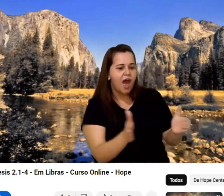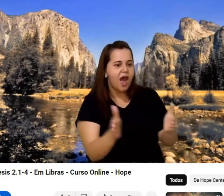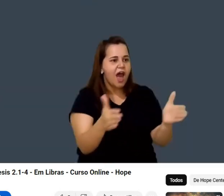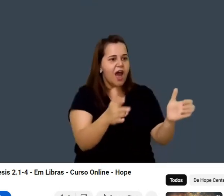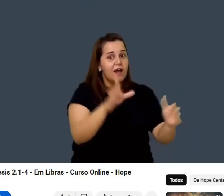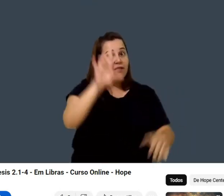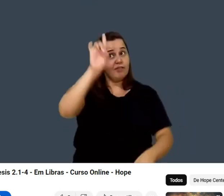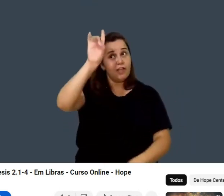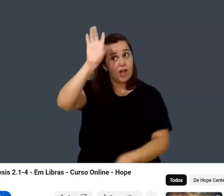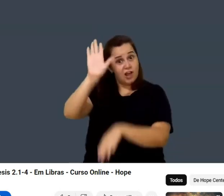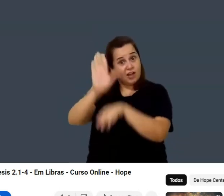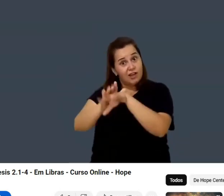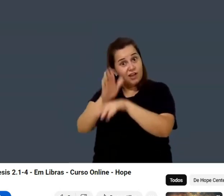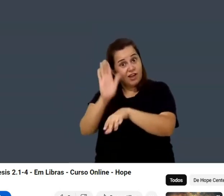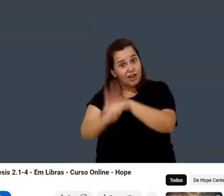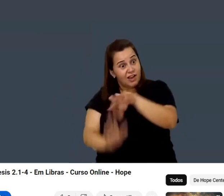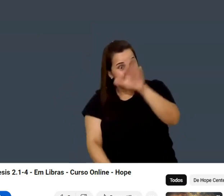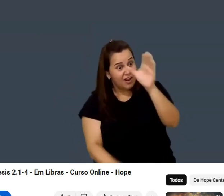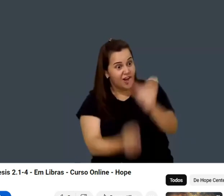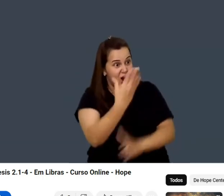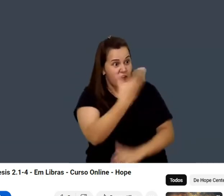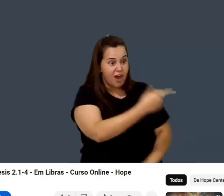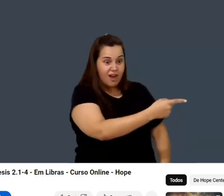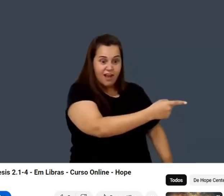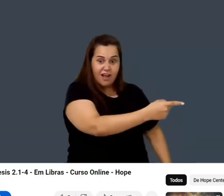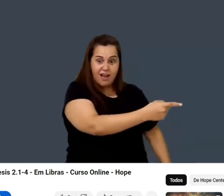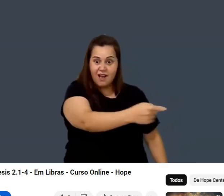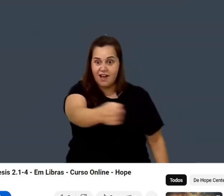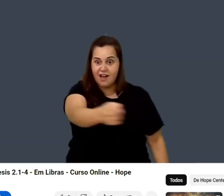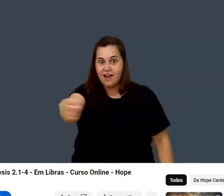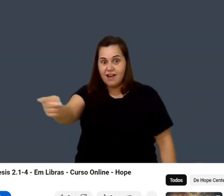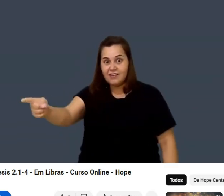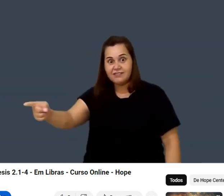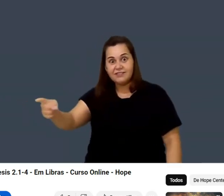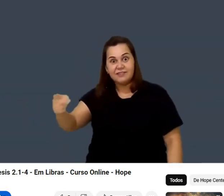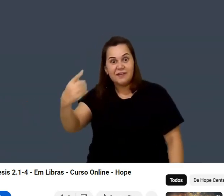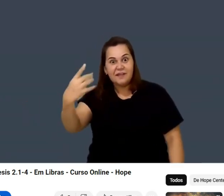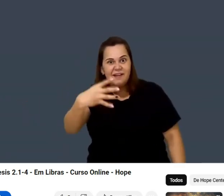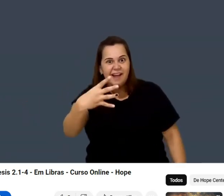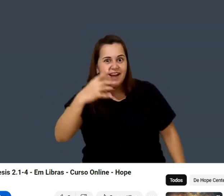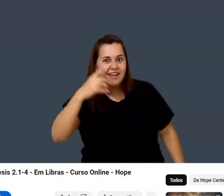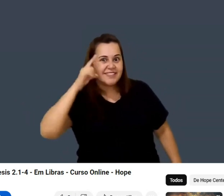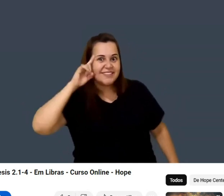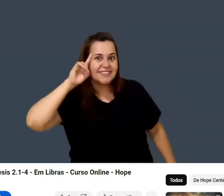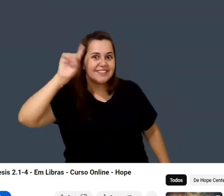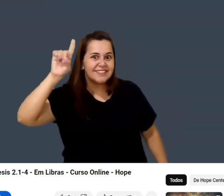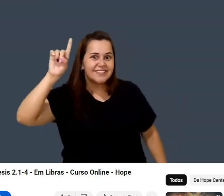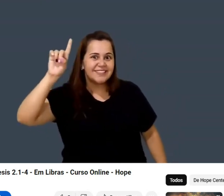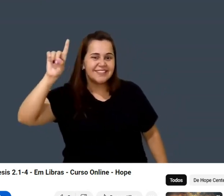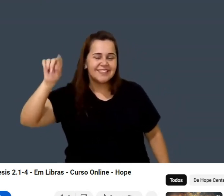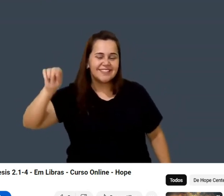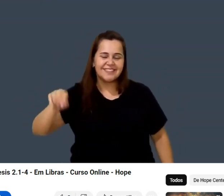e formam os rios. Tudo feito por suas mãos. E ele olha